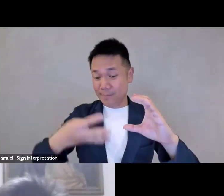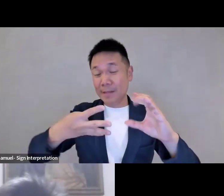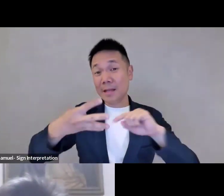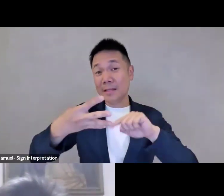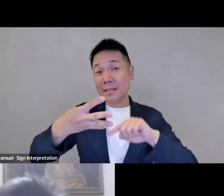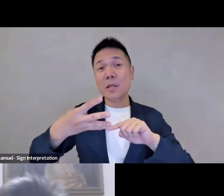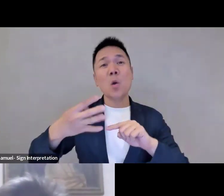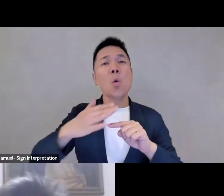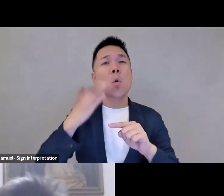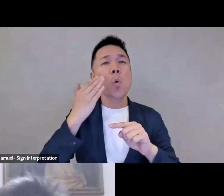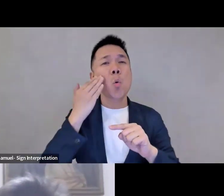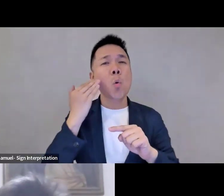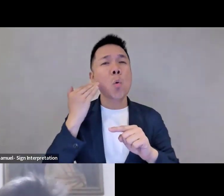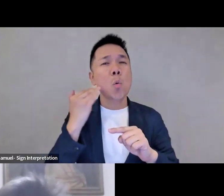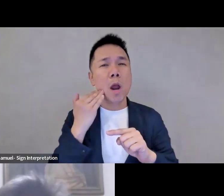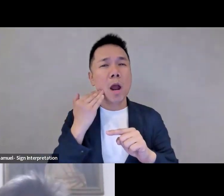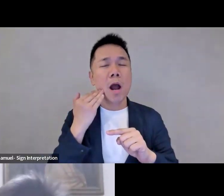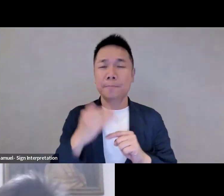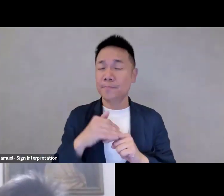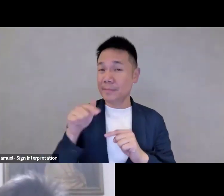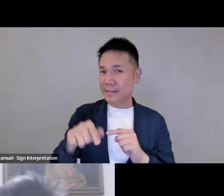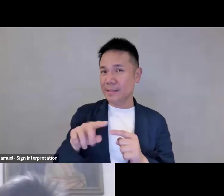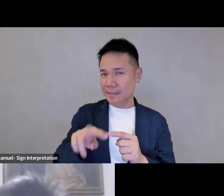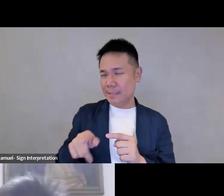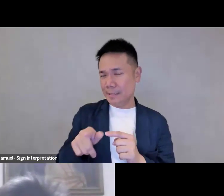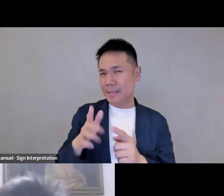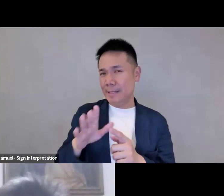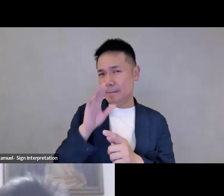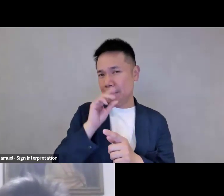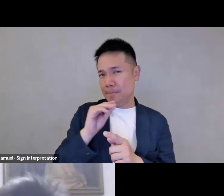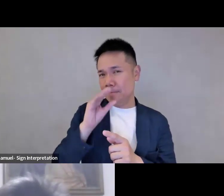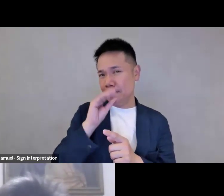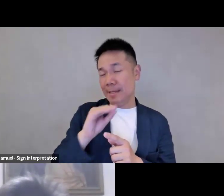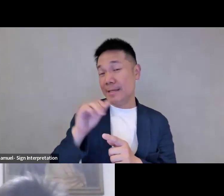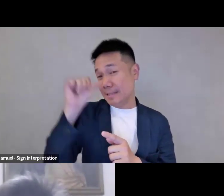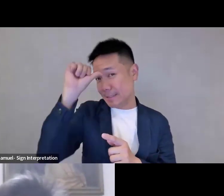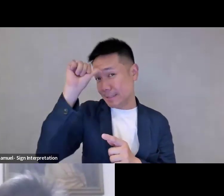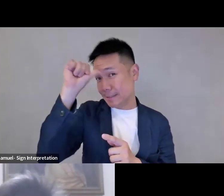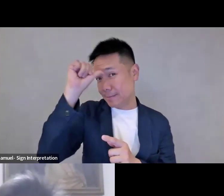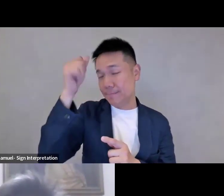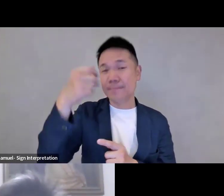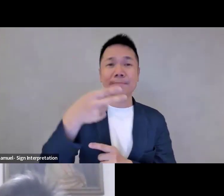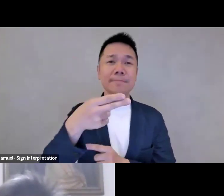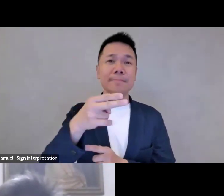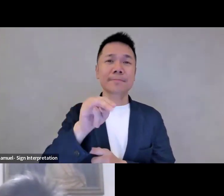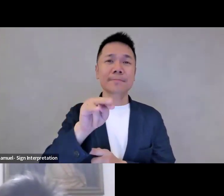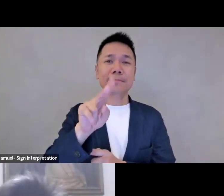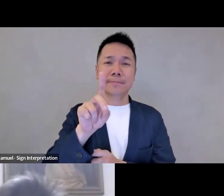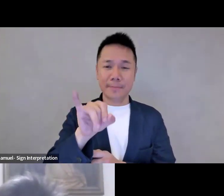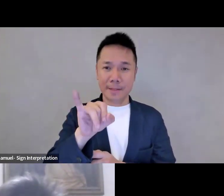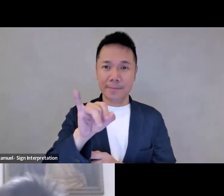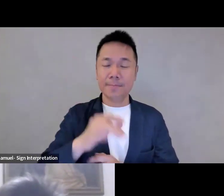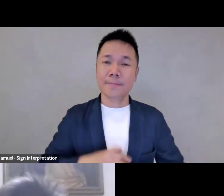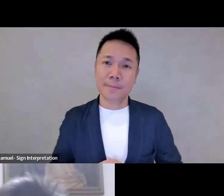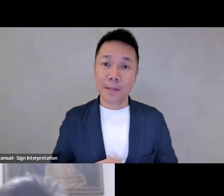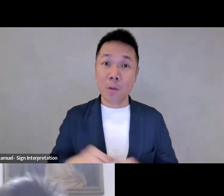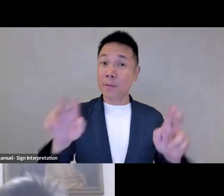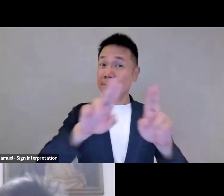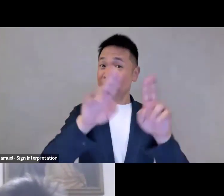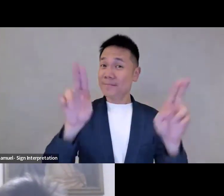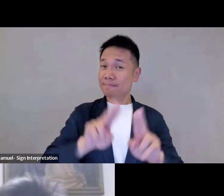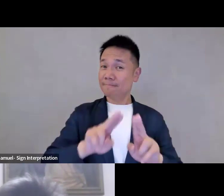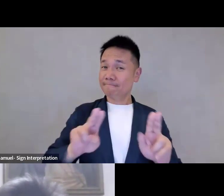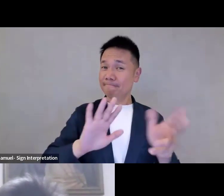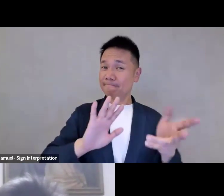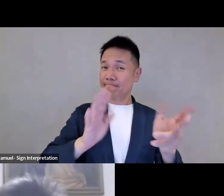需要我们这些同声翻译的，都可以把你们的转到你想要选择的语言来聆听我